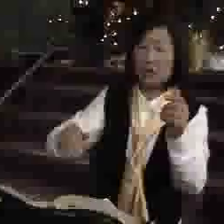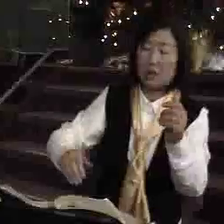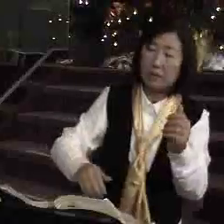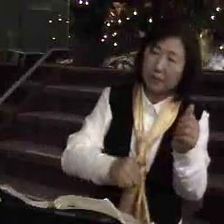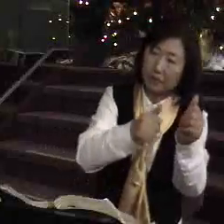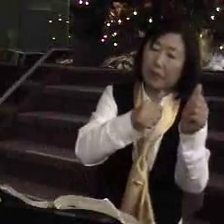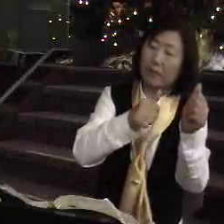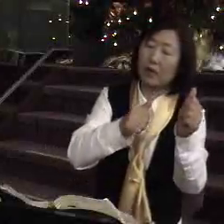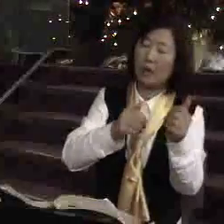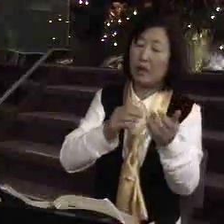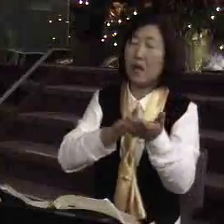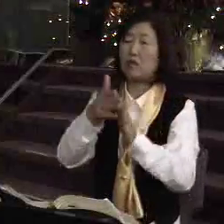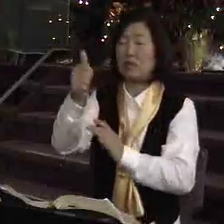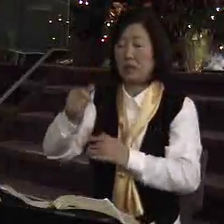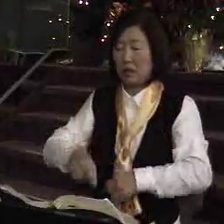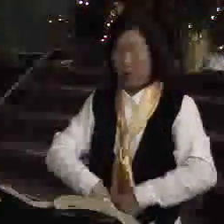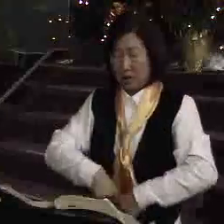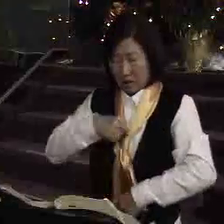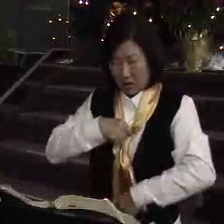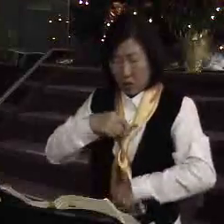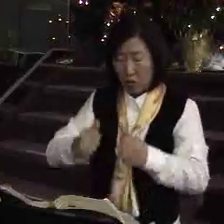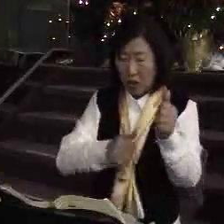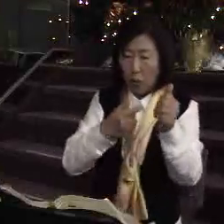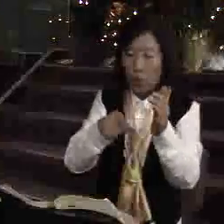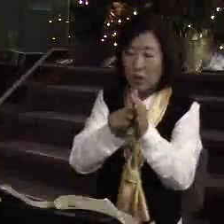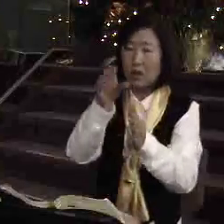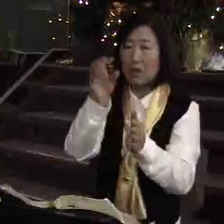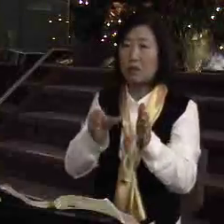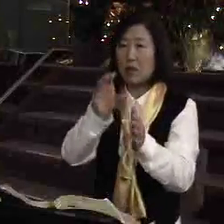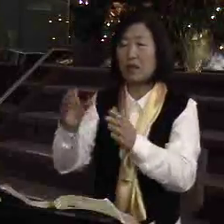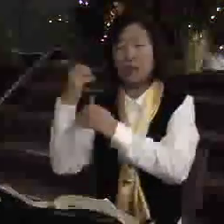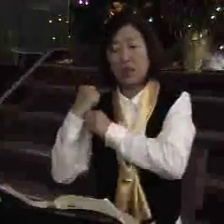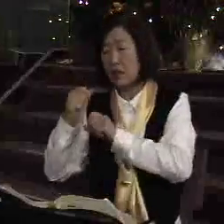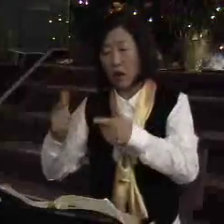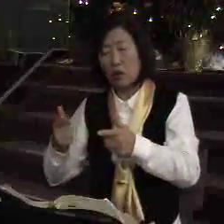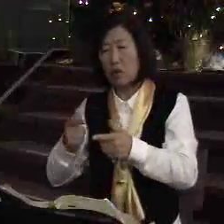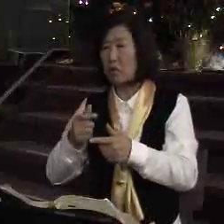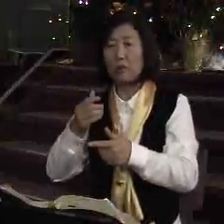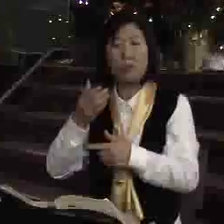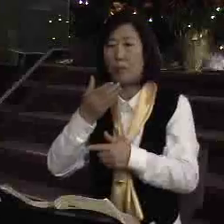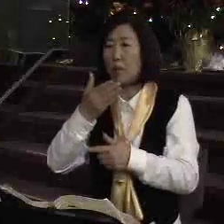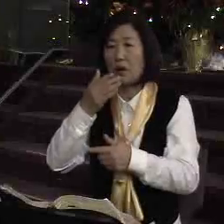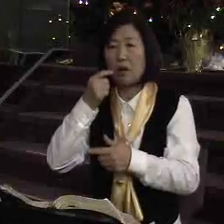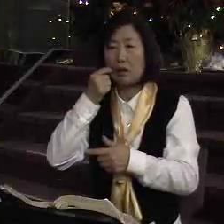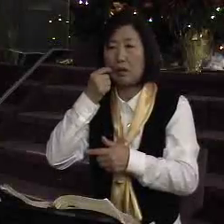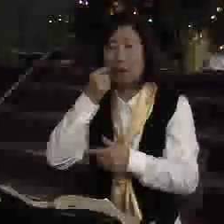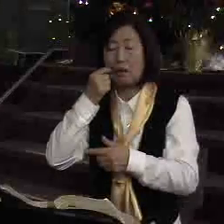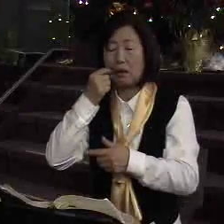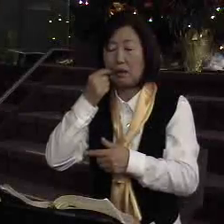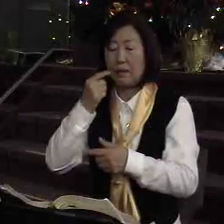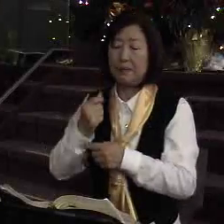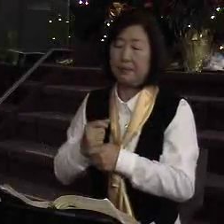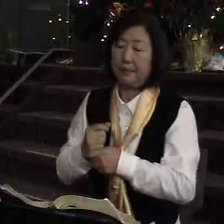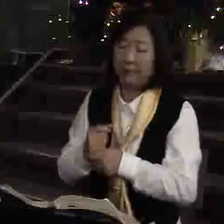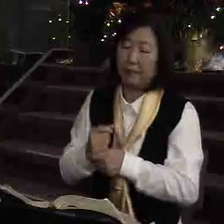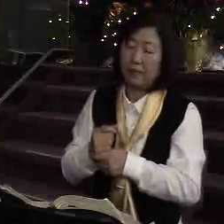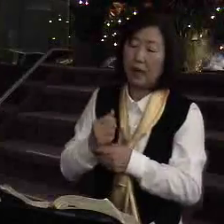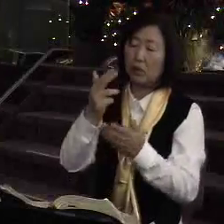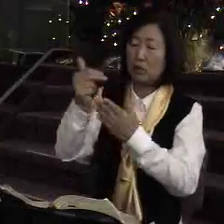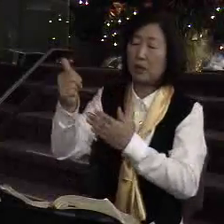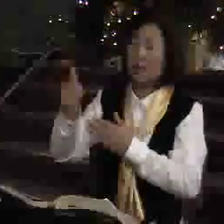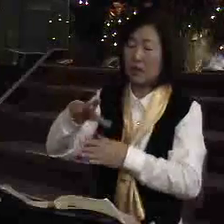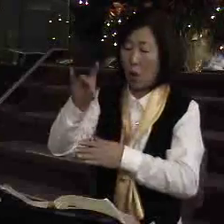예수님을 진정으로 따르기 위하여 십자가를 지지 않고는 불가능하다. 자신을 부인하지 않고는 불가능하다고